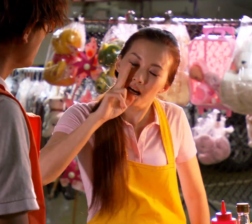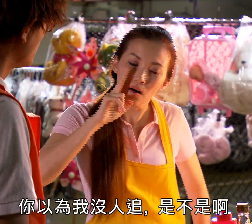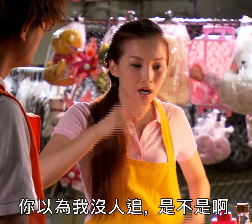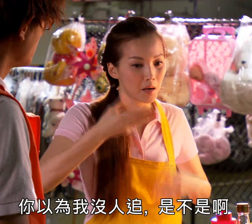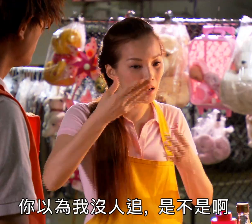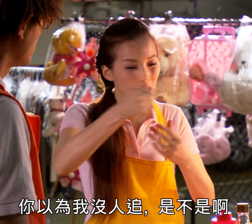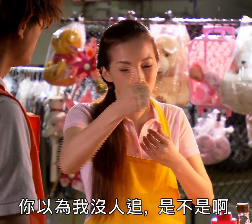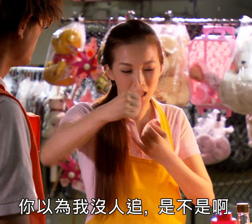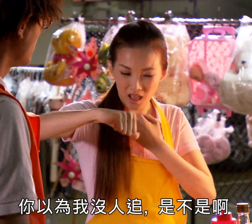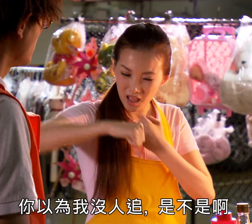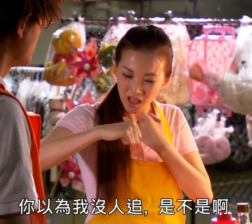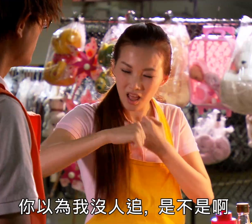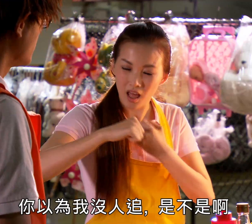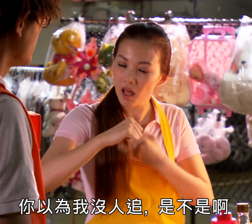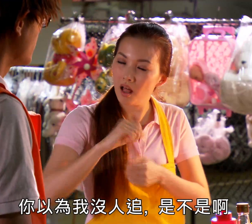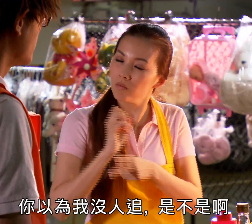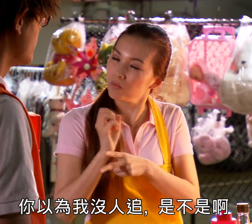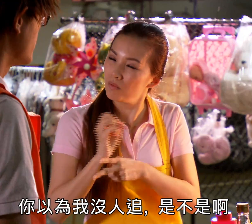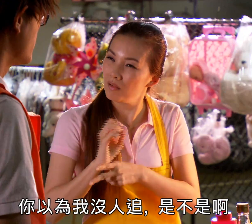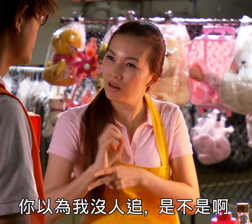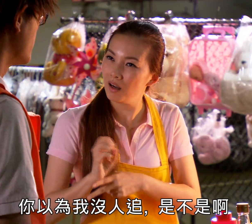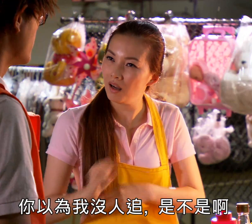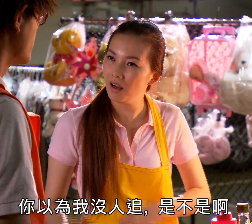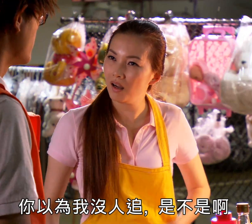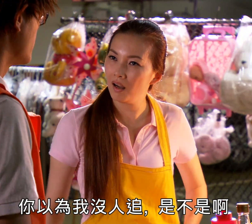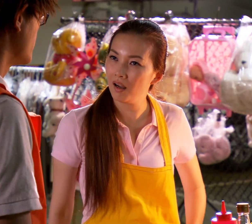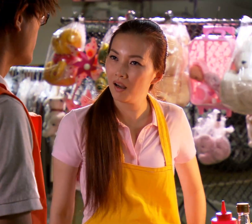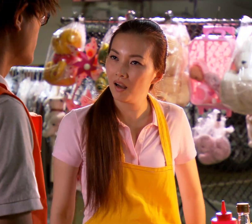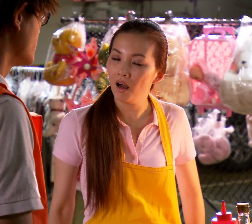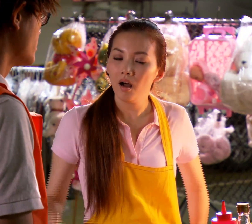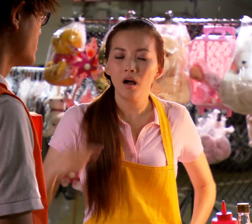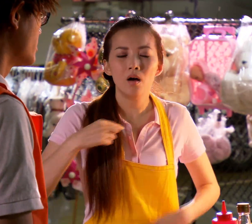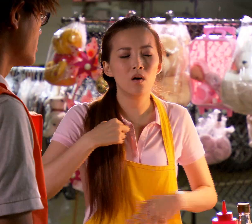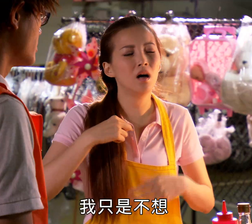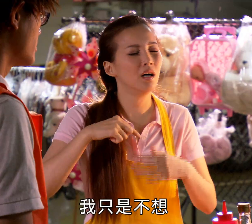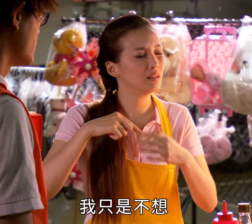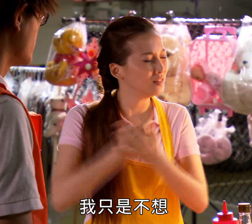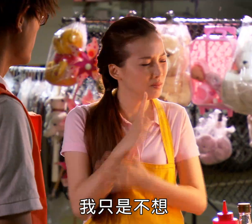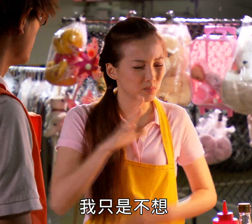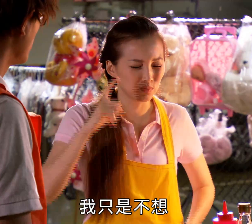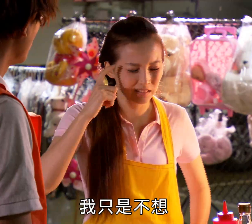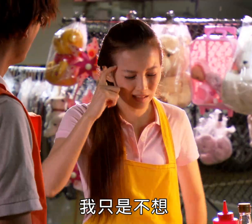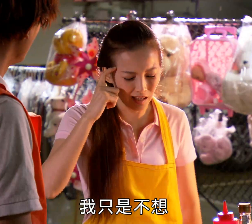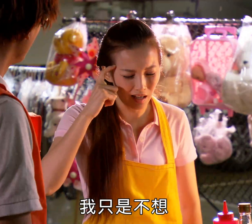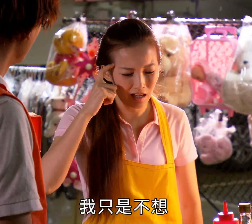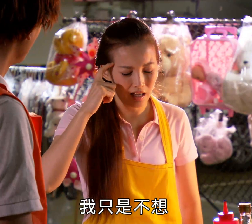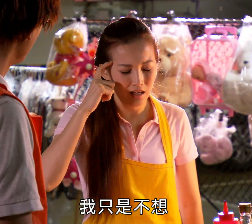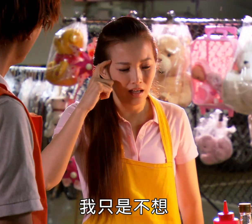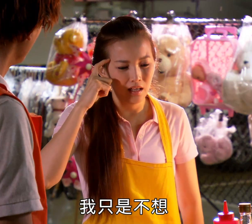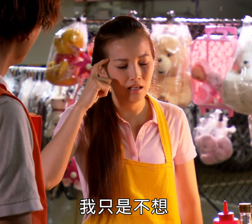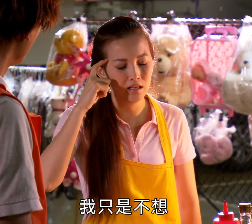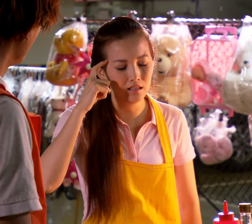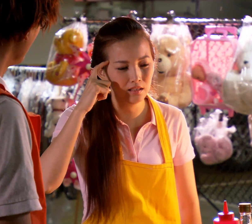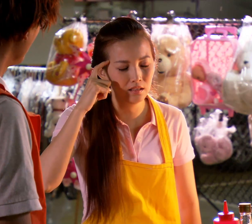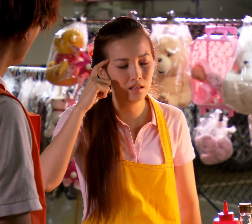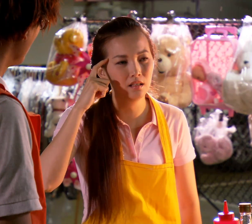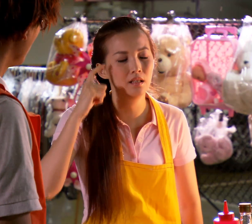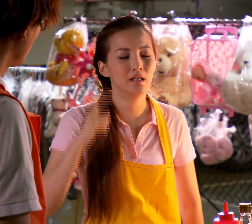你以为我没人追啊？是不是啊？我只是不想，